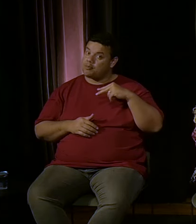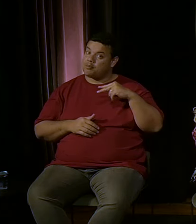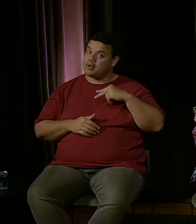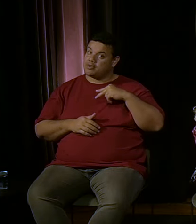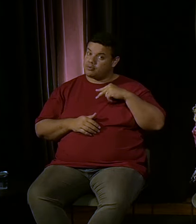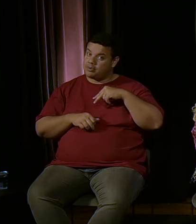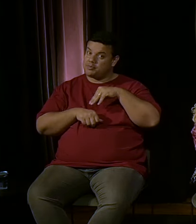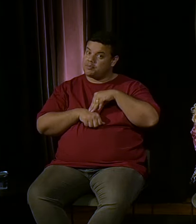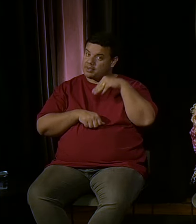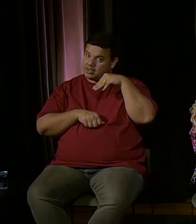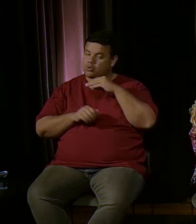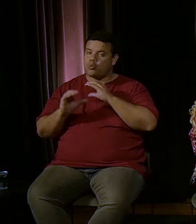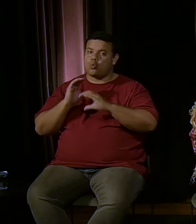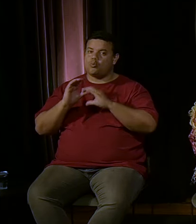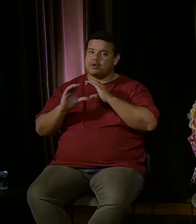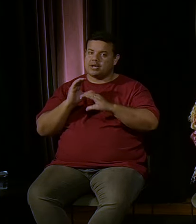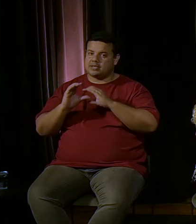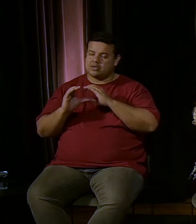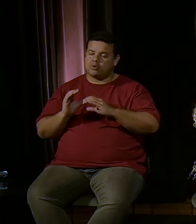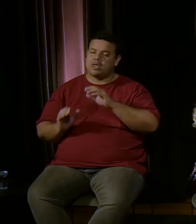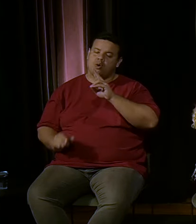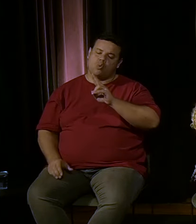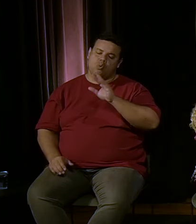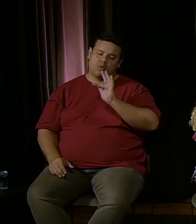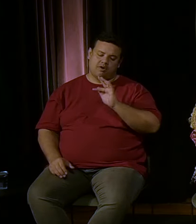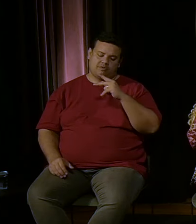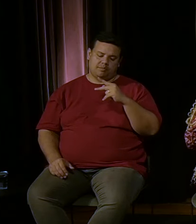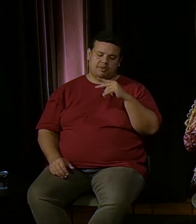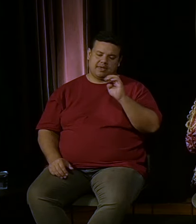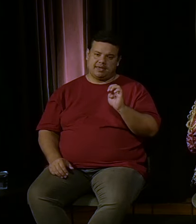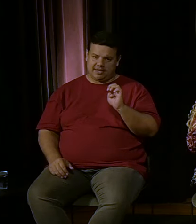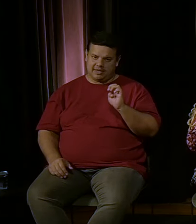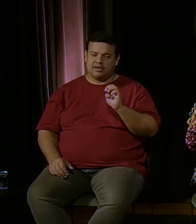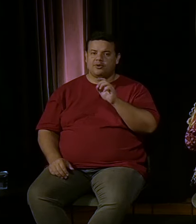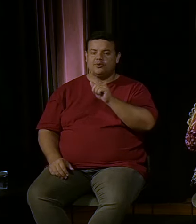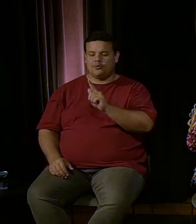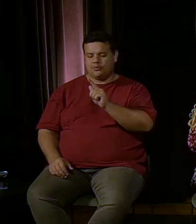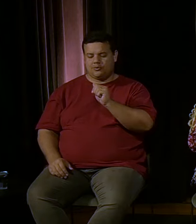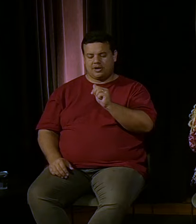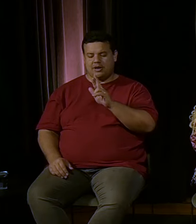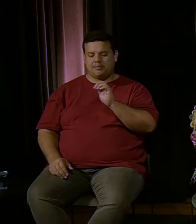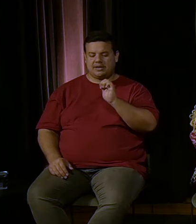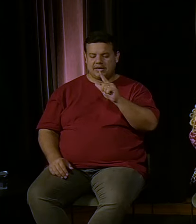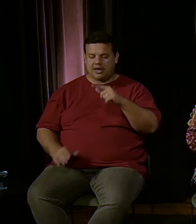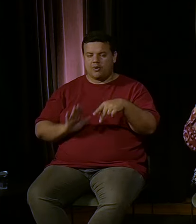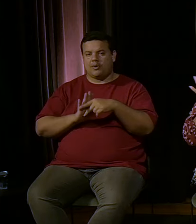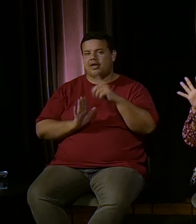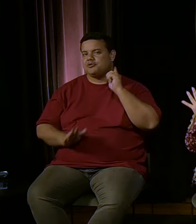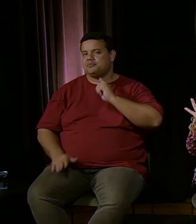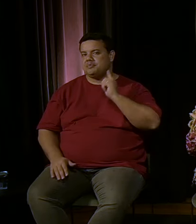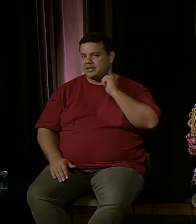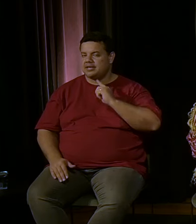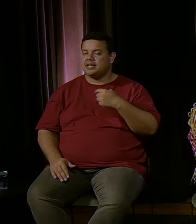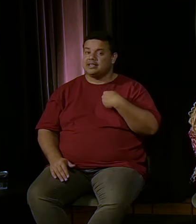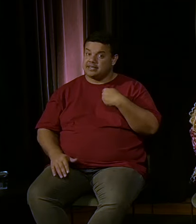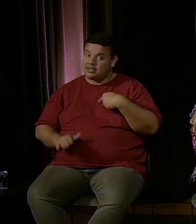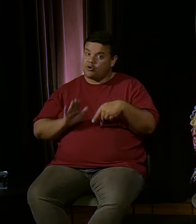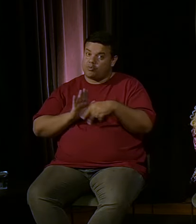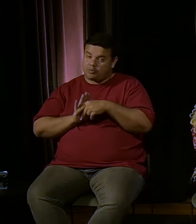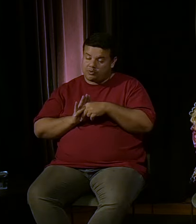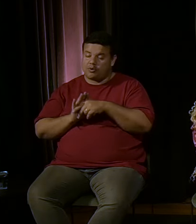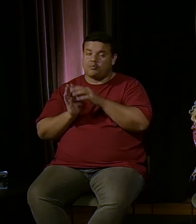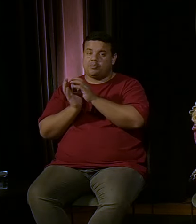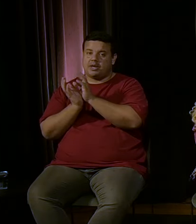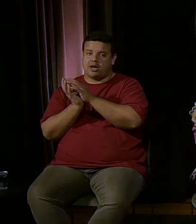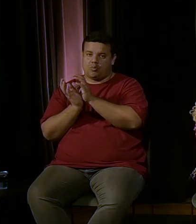faço mestrado em comunicação na UFPE. E isso a gente esqueceu de falar, né? O Gabriel é de Minas Gerais, eu sou de Pernambuco. Vocês devem ter visto pelo